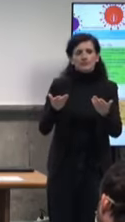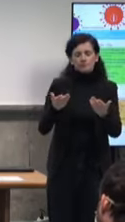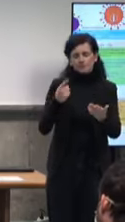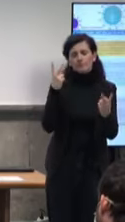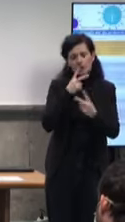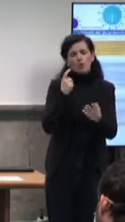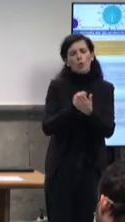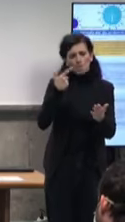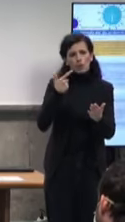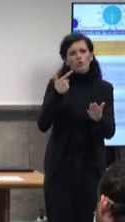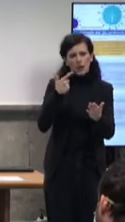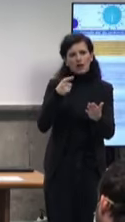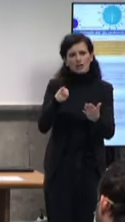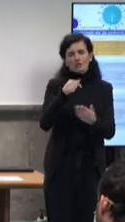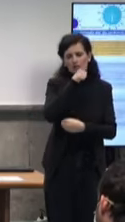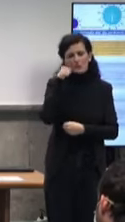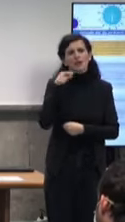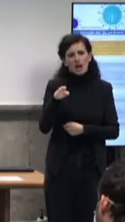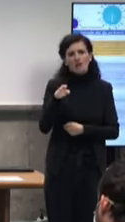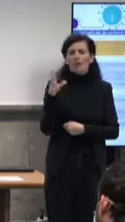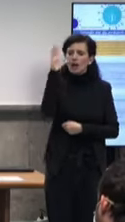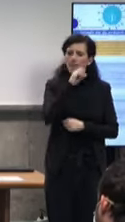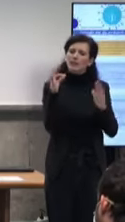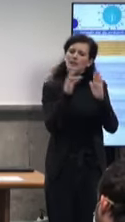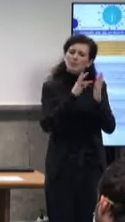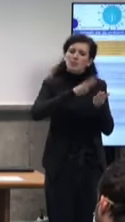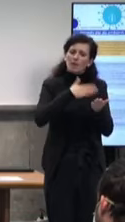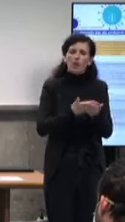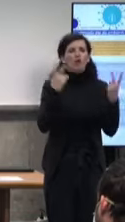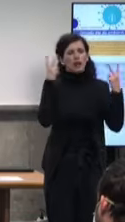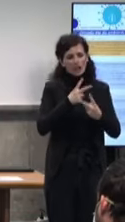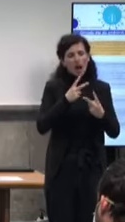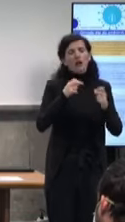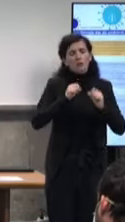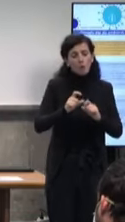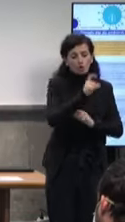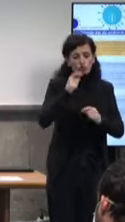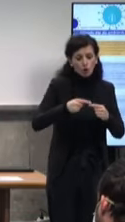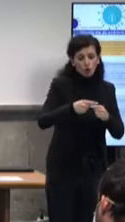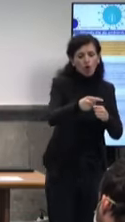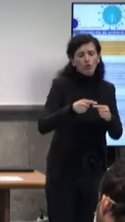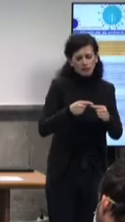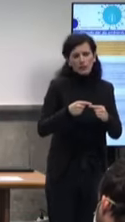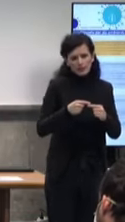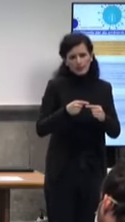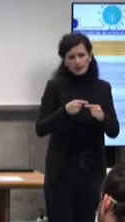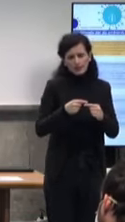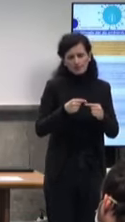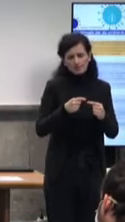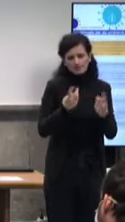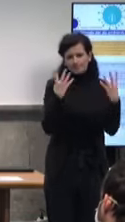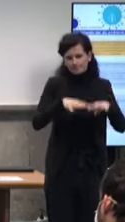per fare una stima reale su quello che lo stiamo realizzando e penso che nei prossimi giorni questo verrà realizzato e quindi questo ci